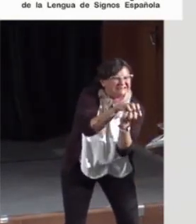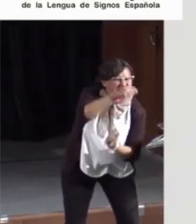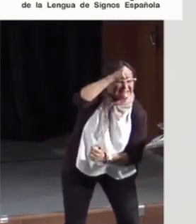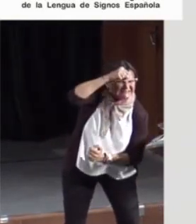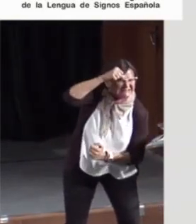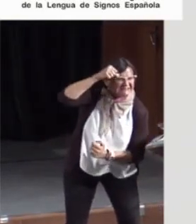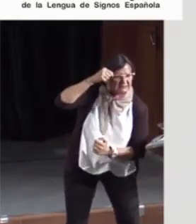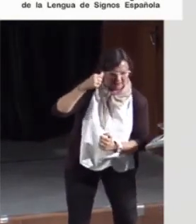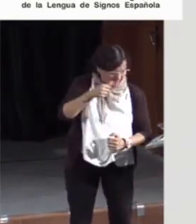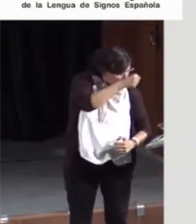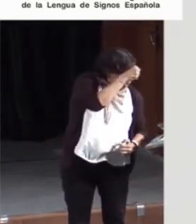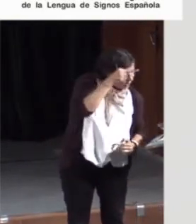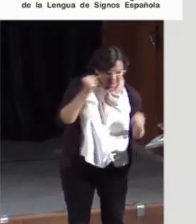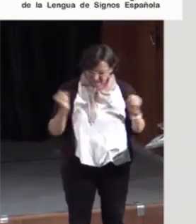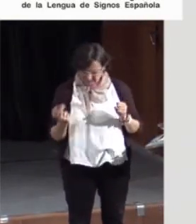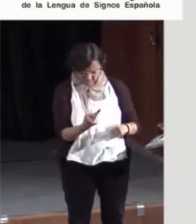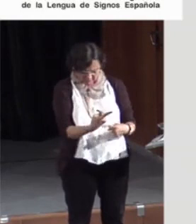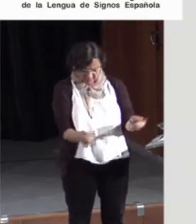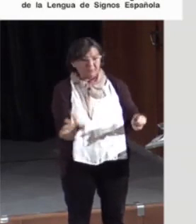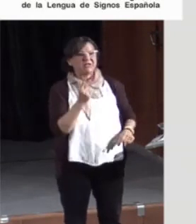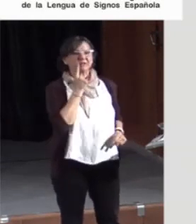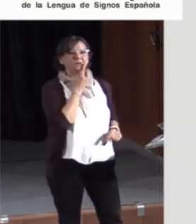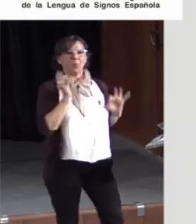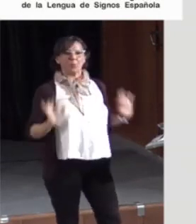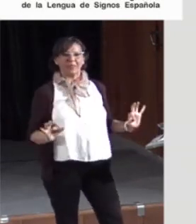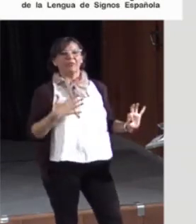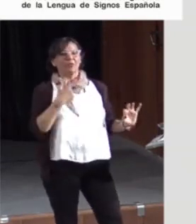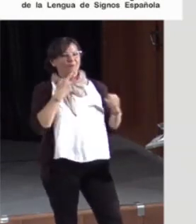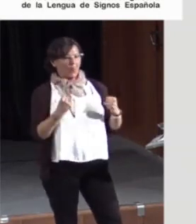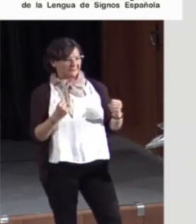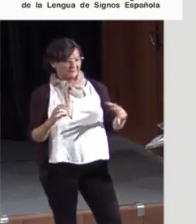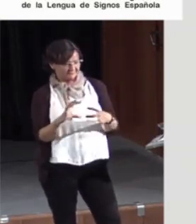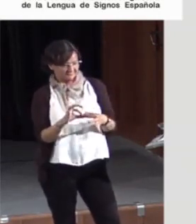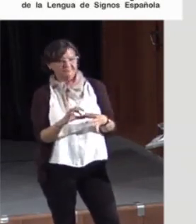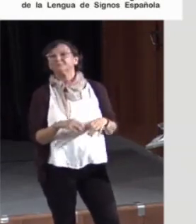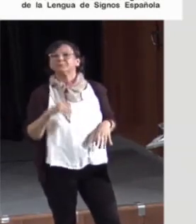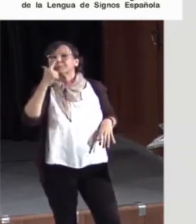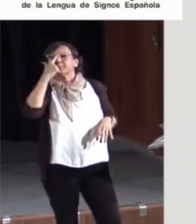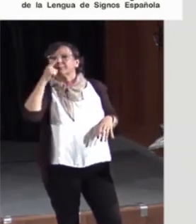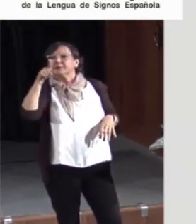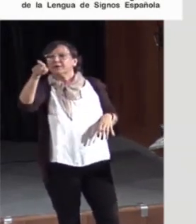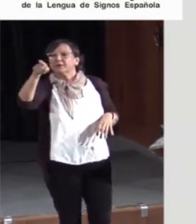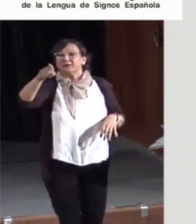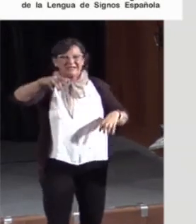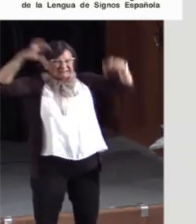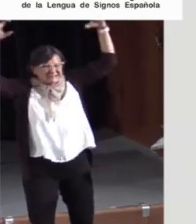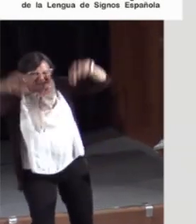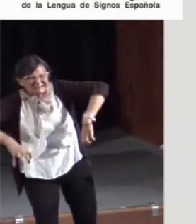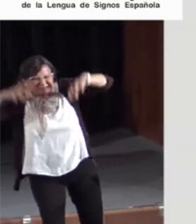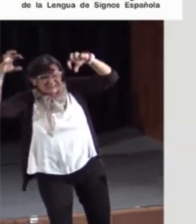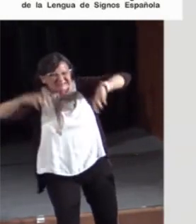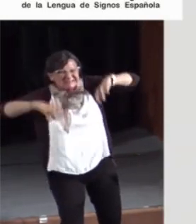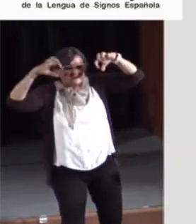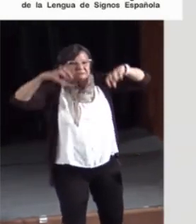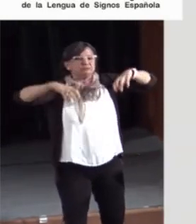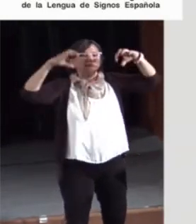mucho calor. La expresión que utilizamos es la misma, a pesar de que estamos hablando de cosas diferentes, con lo cual denota que esa expresión